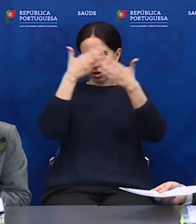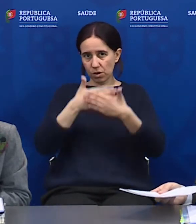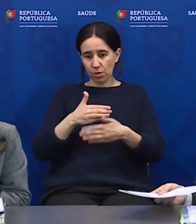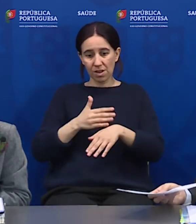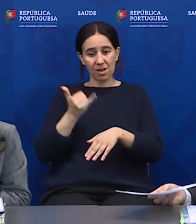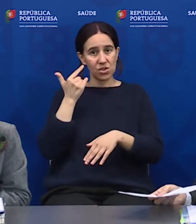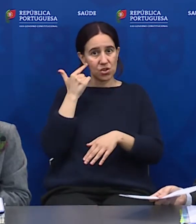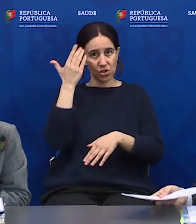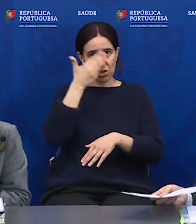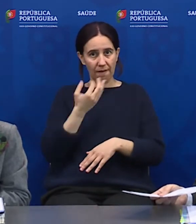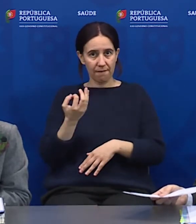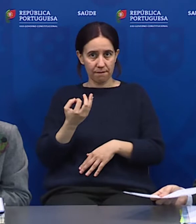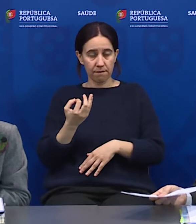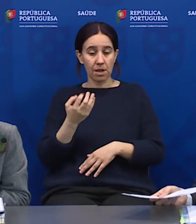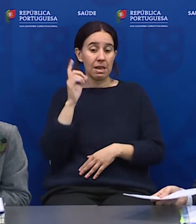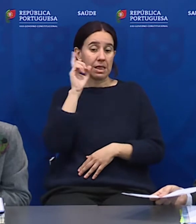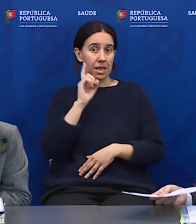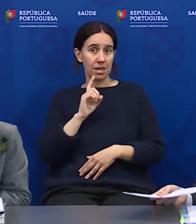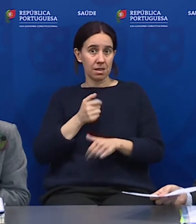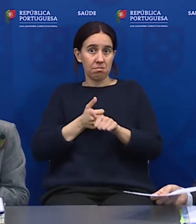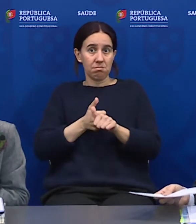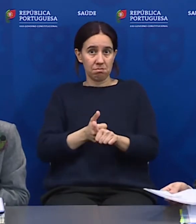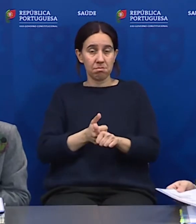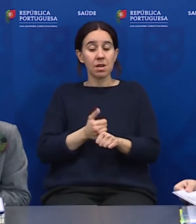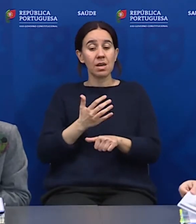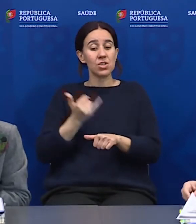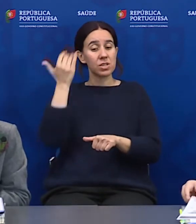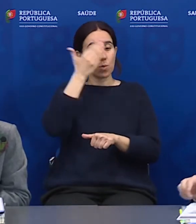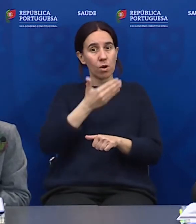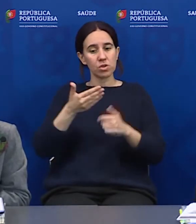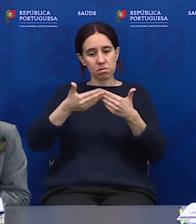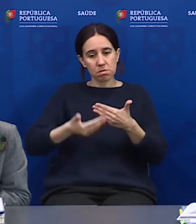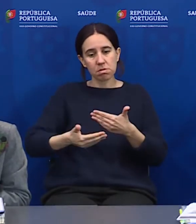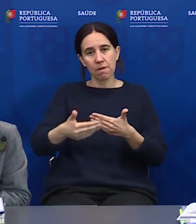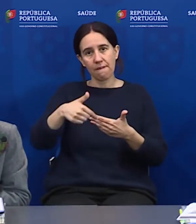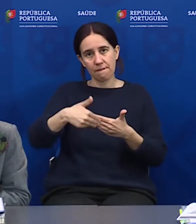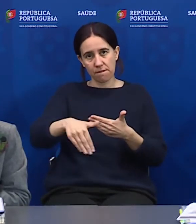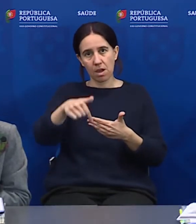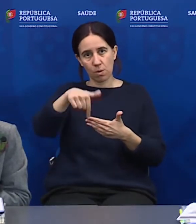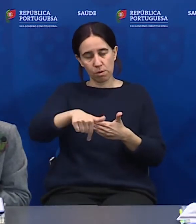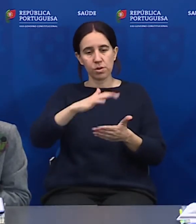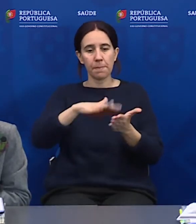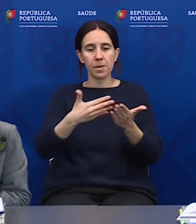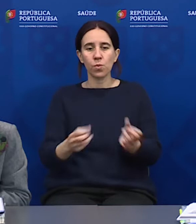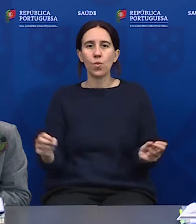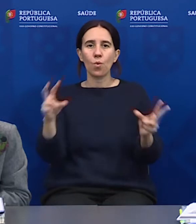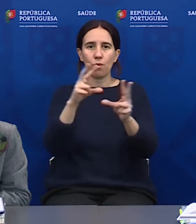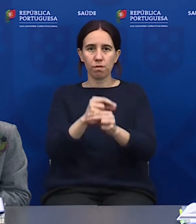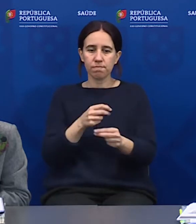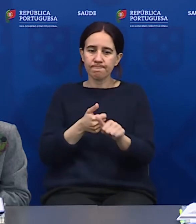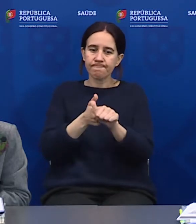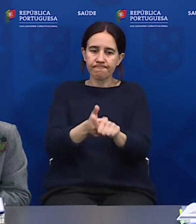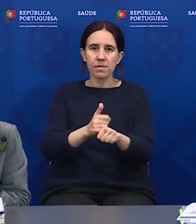0 horas, portanto, com data de início às 0 horas, vai entrar um novo plano para abordar